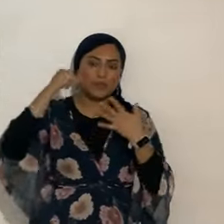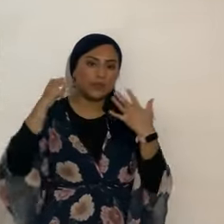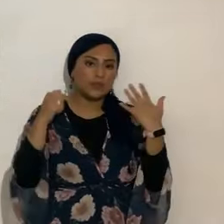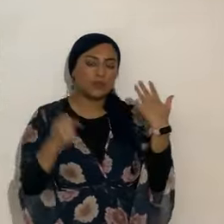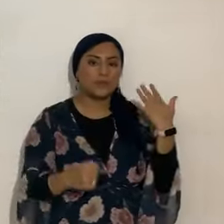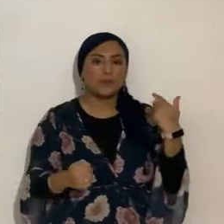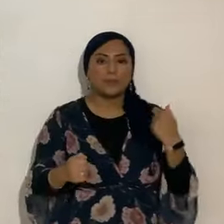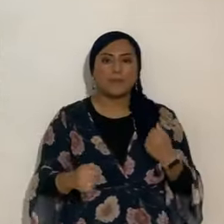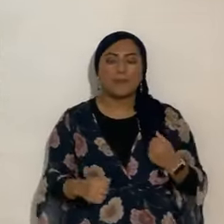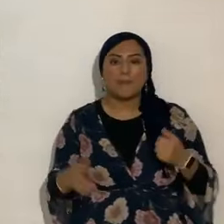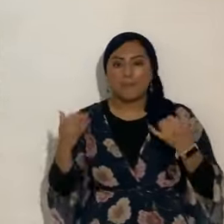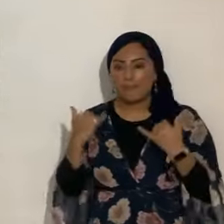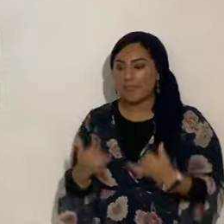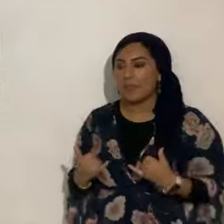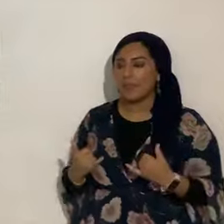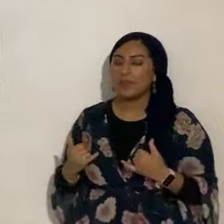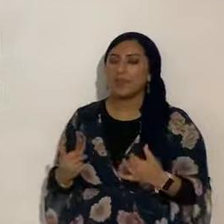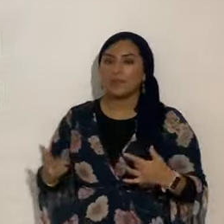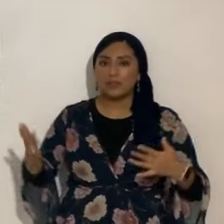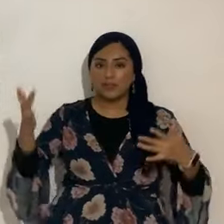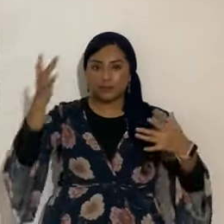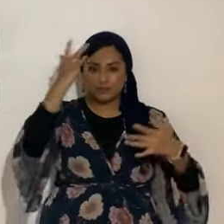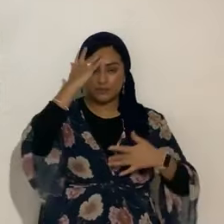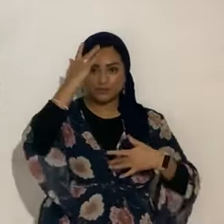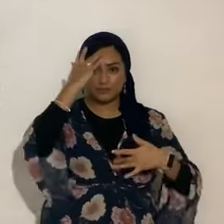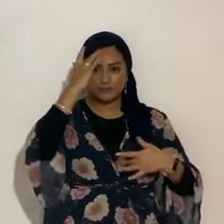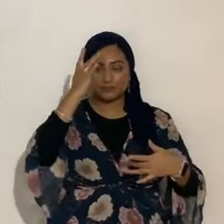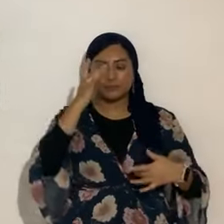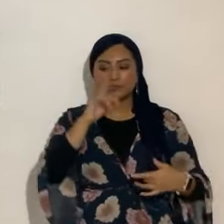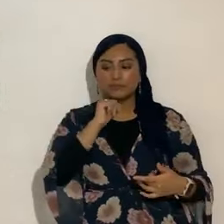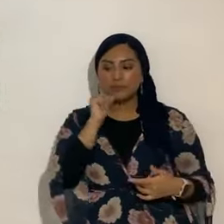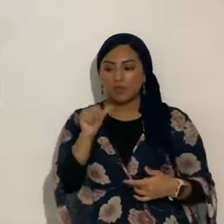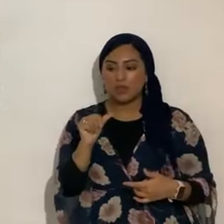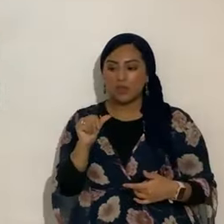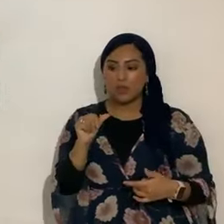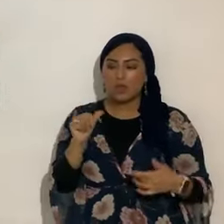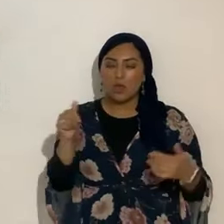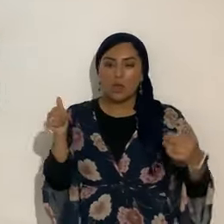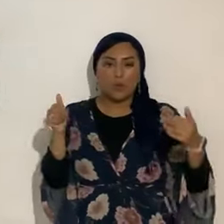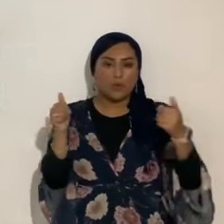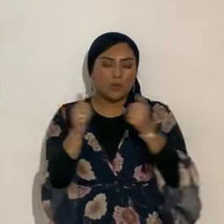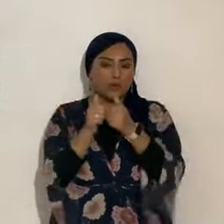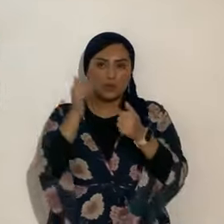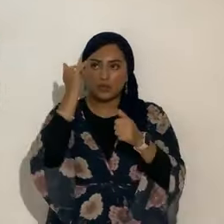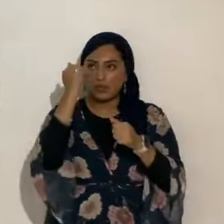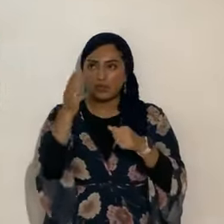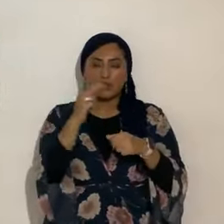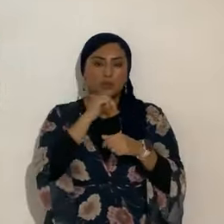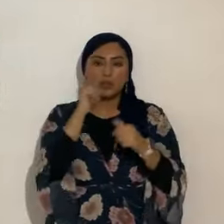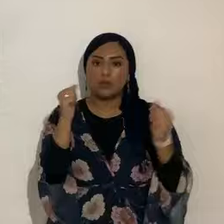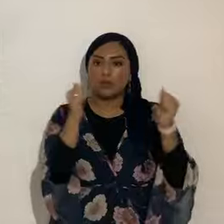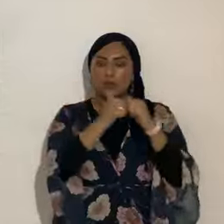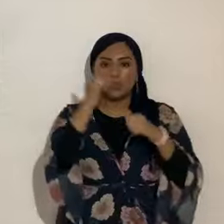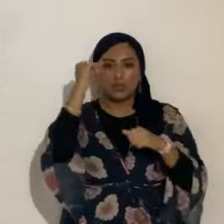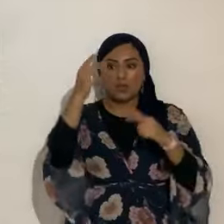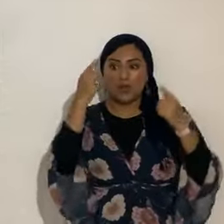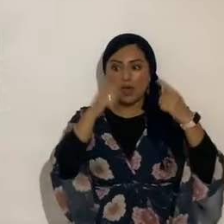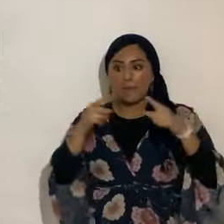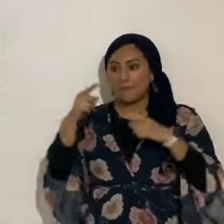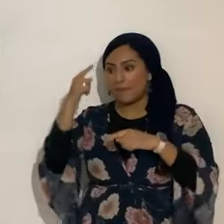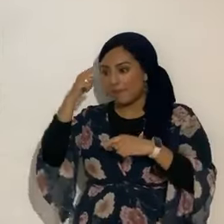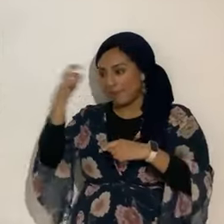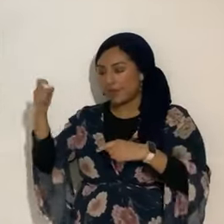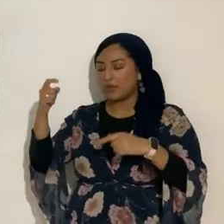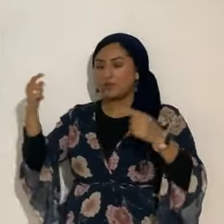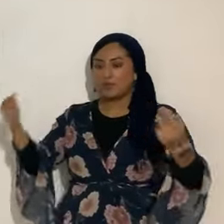etcétera. Ahora, las enfermedades no son parte de Yahweh, no son parte del Eterno, vino por el pecado, lo